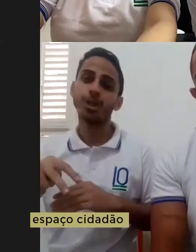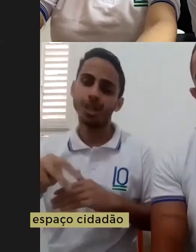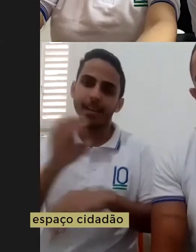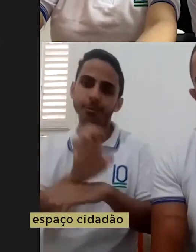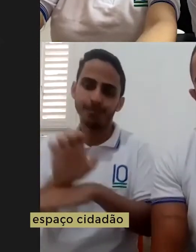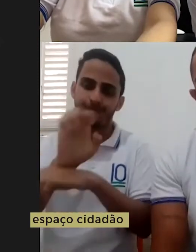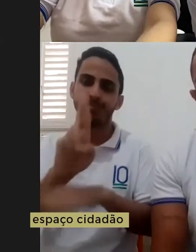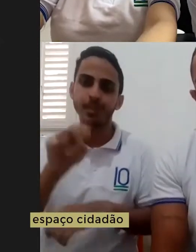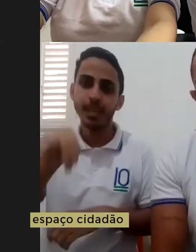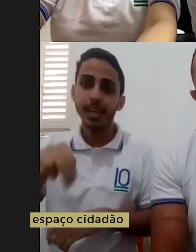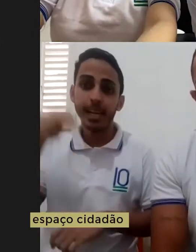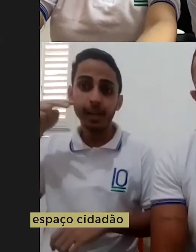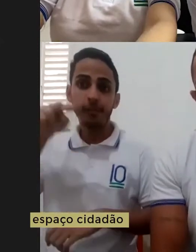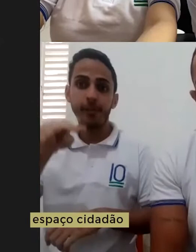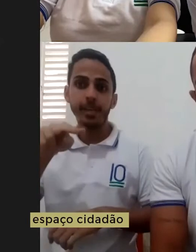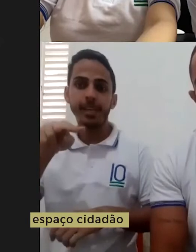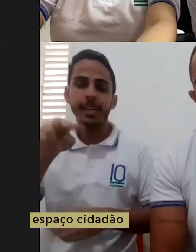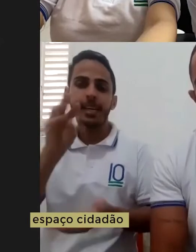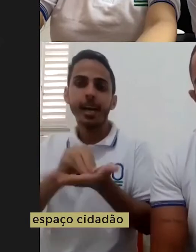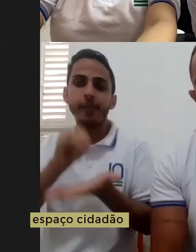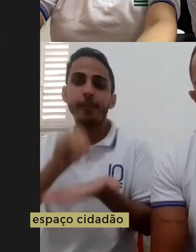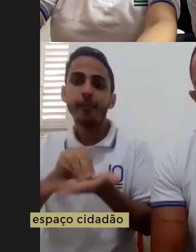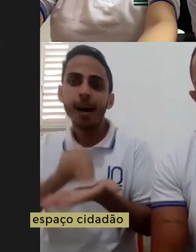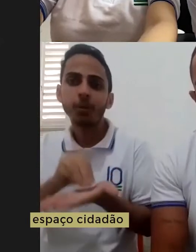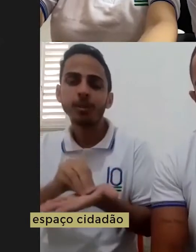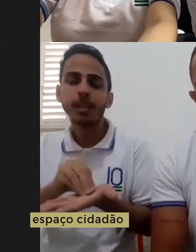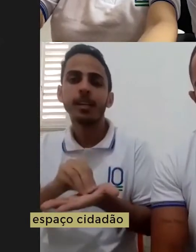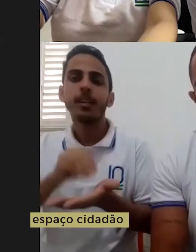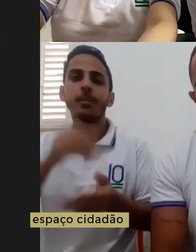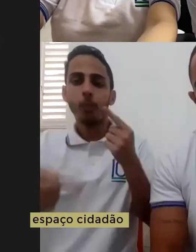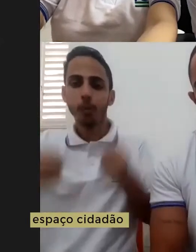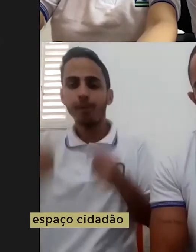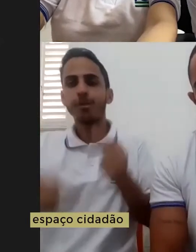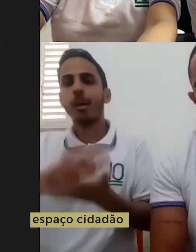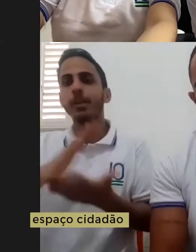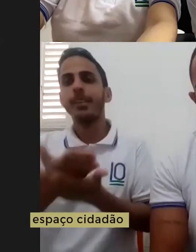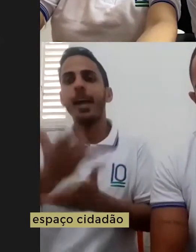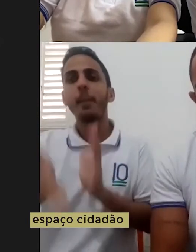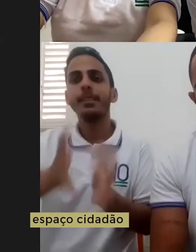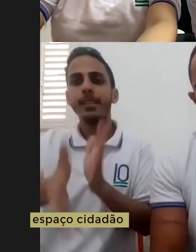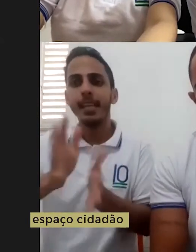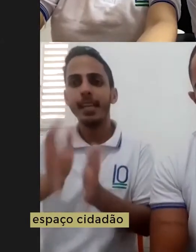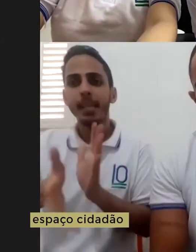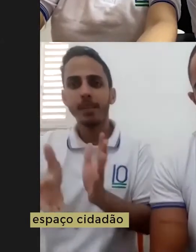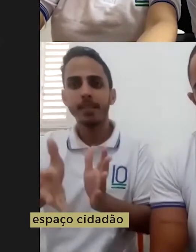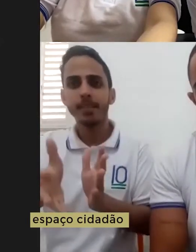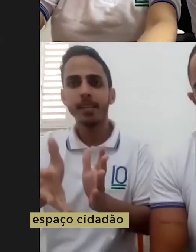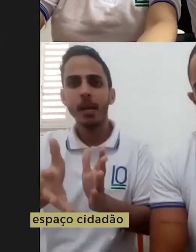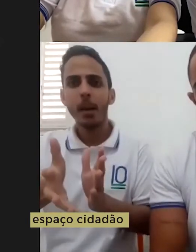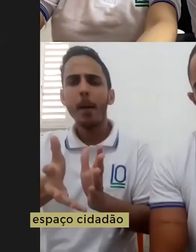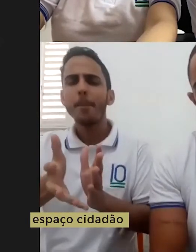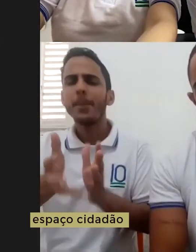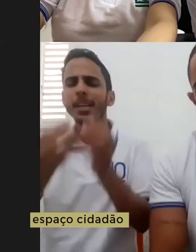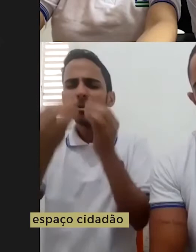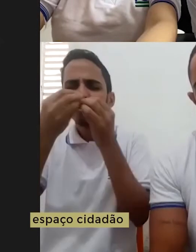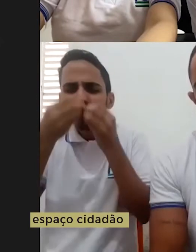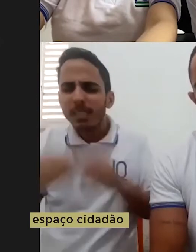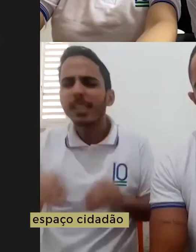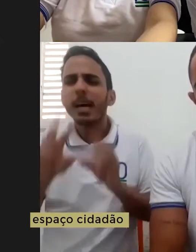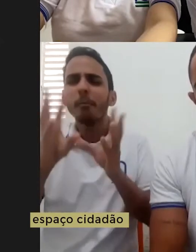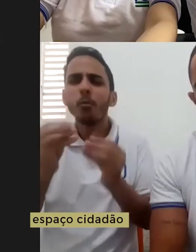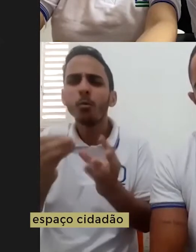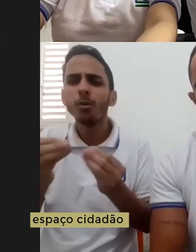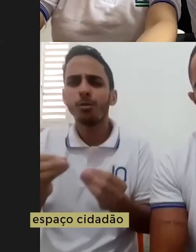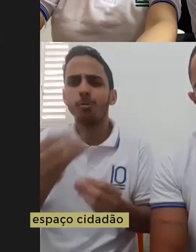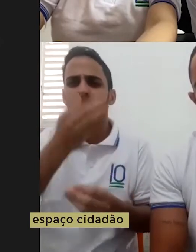nosso estado. E vi que a falta do profissional intérprete de Libras